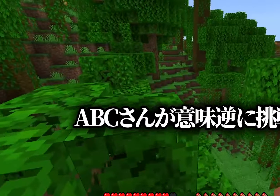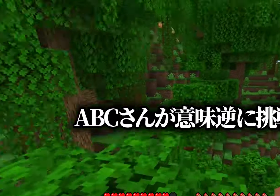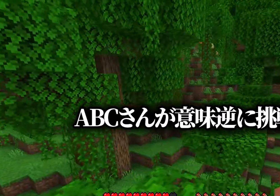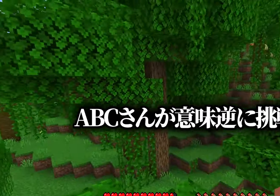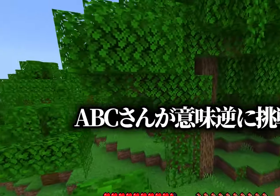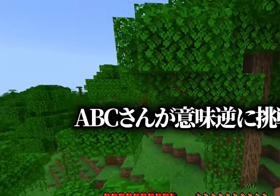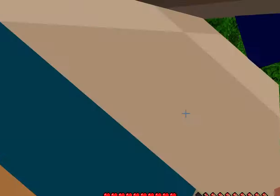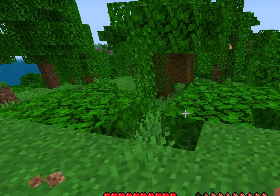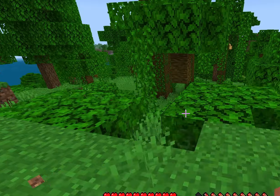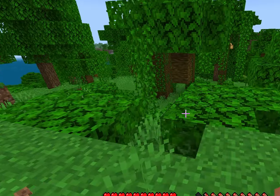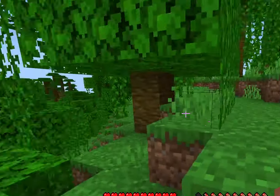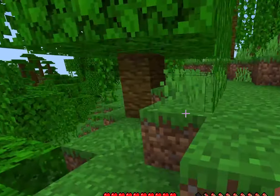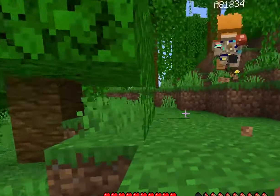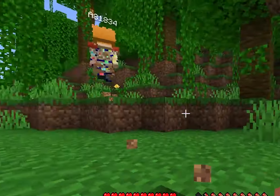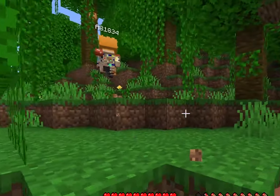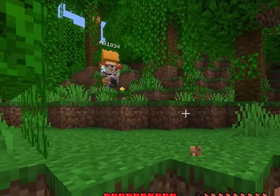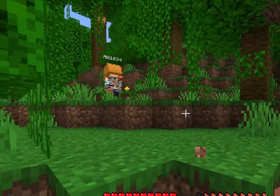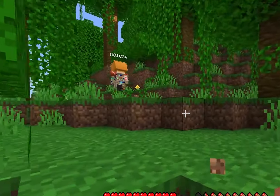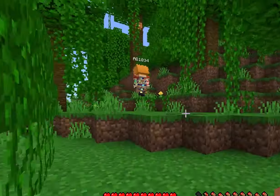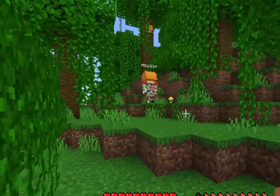変えてみてじゃあ行きますねはい